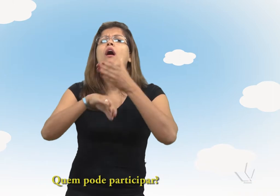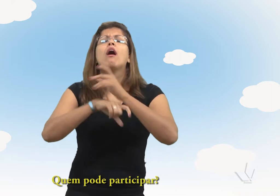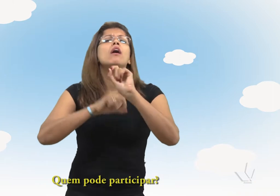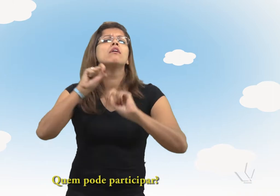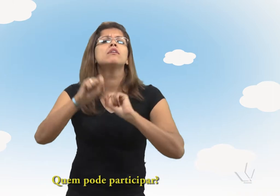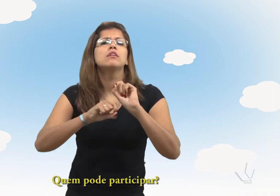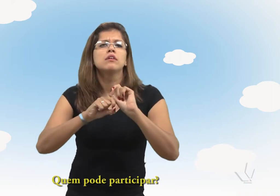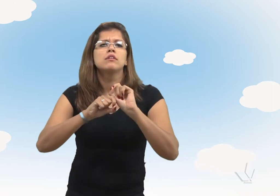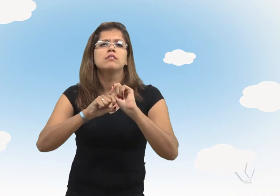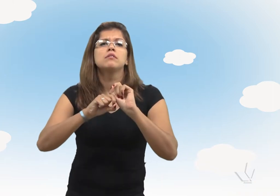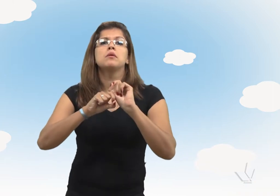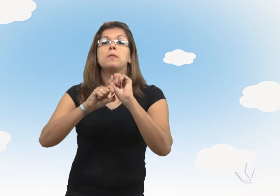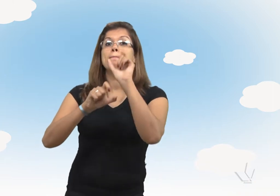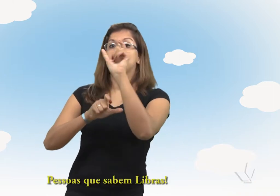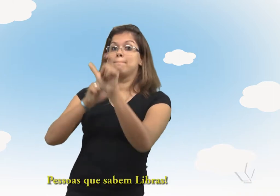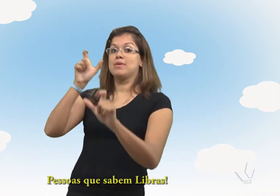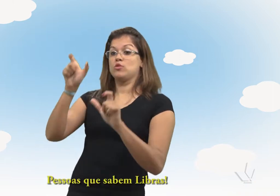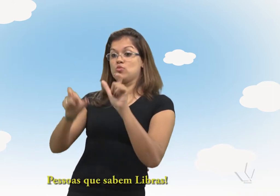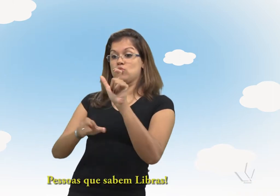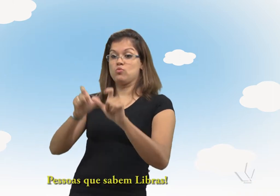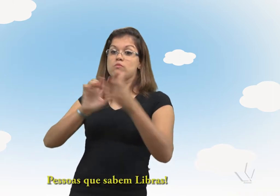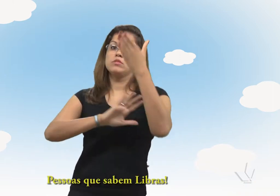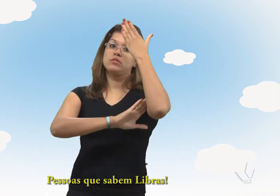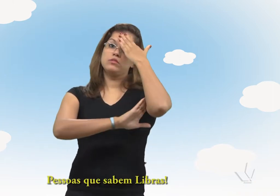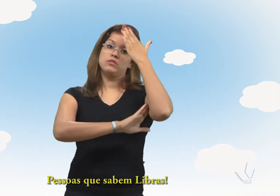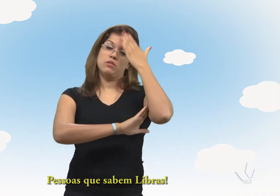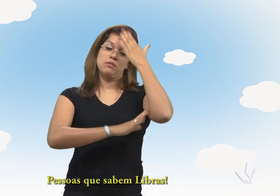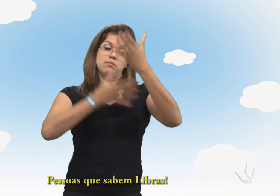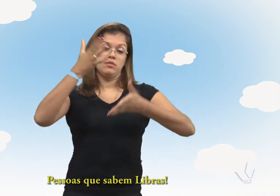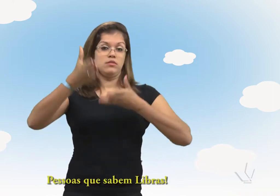participar? Pessoas que sabem Libras.